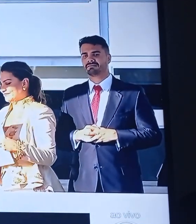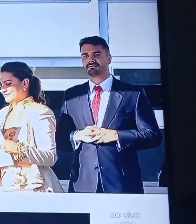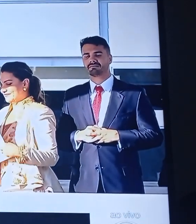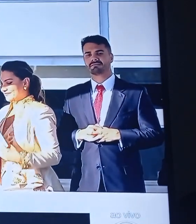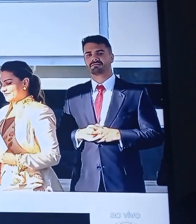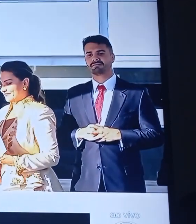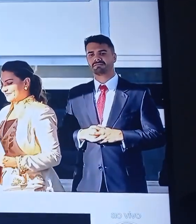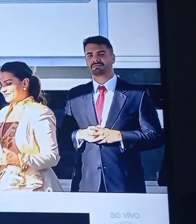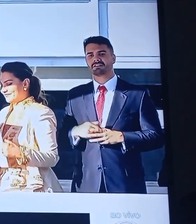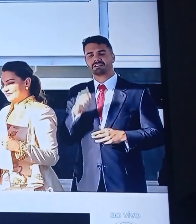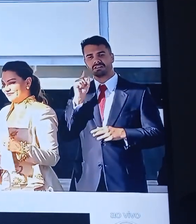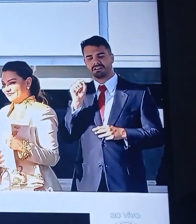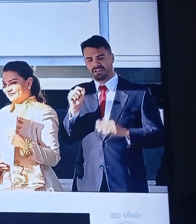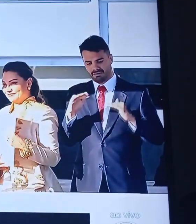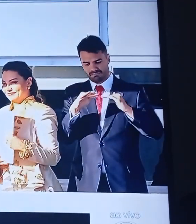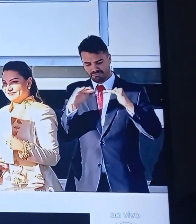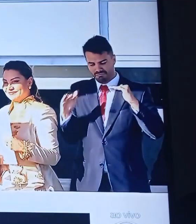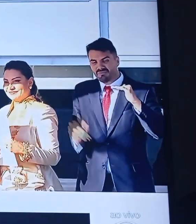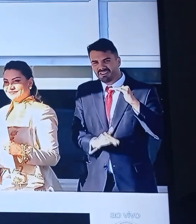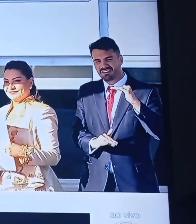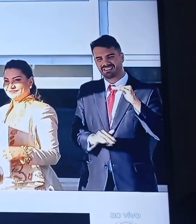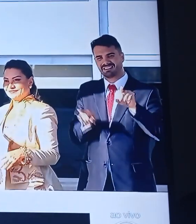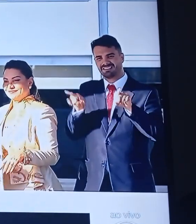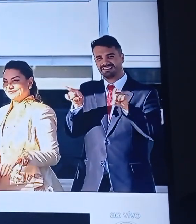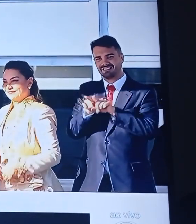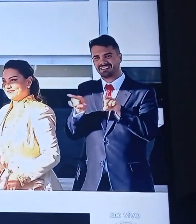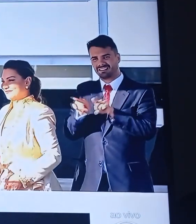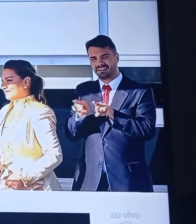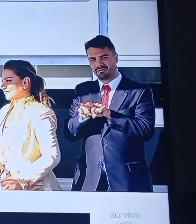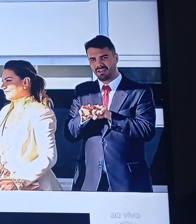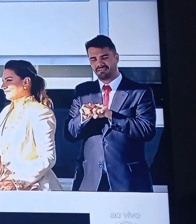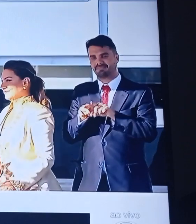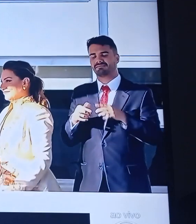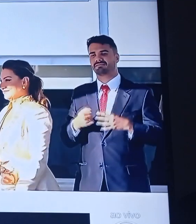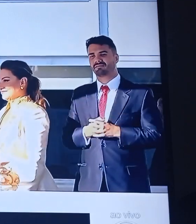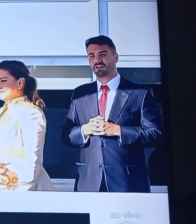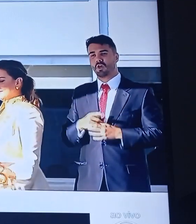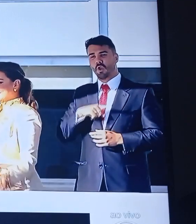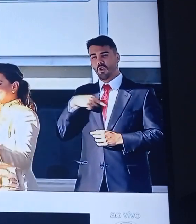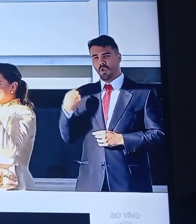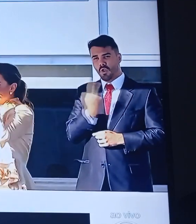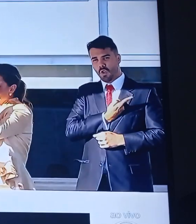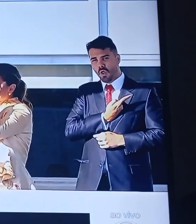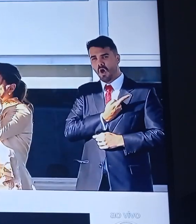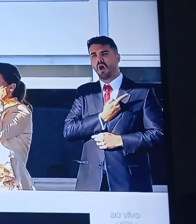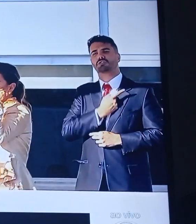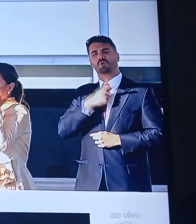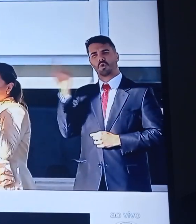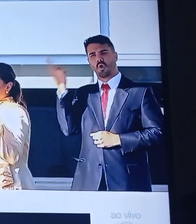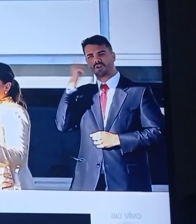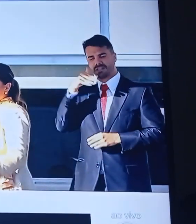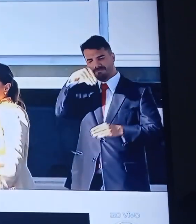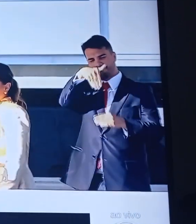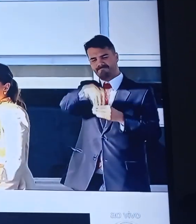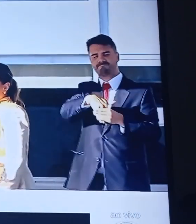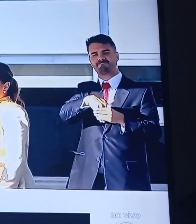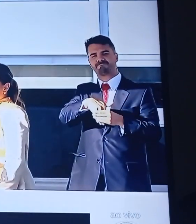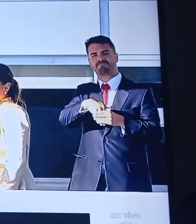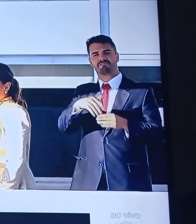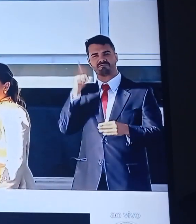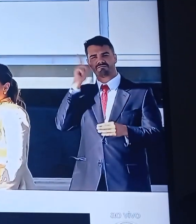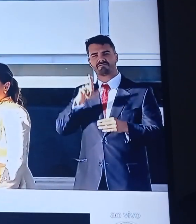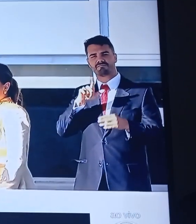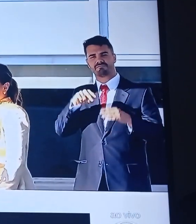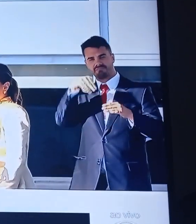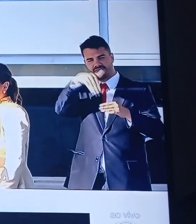Foi para combater a desigualdade e suas sequelas que nós vencemos a eleição. E esta